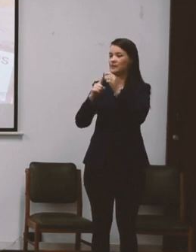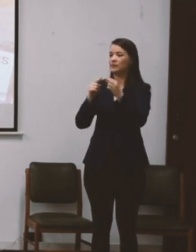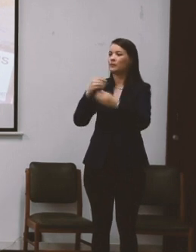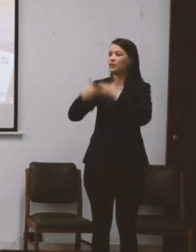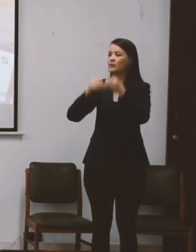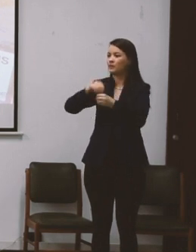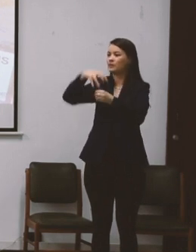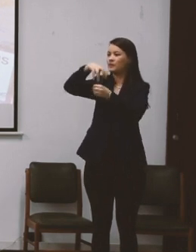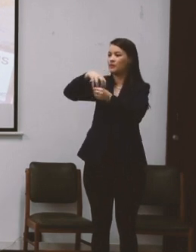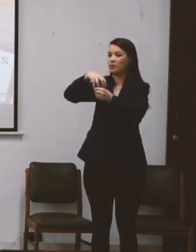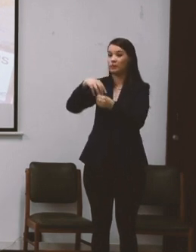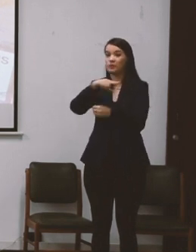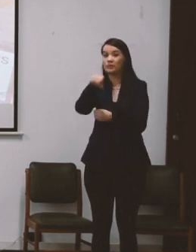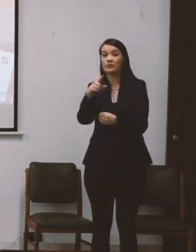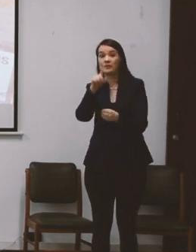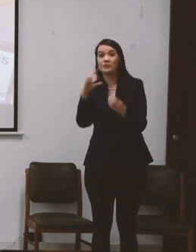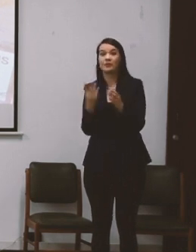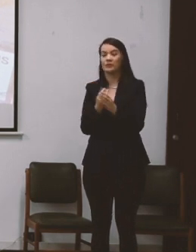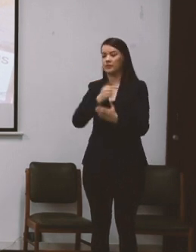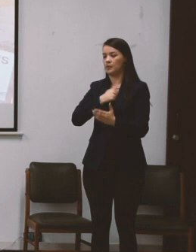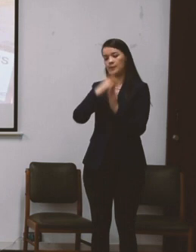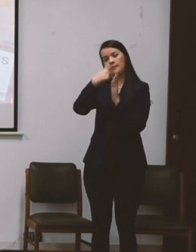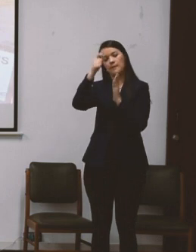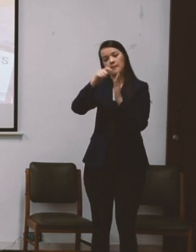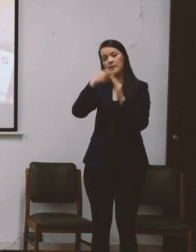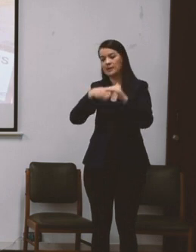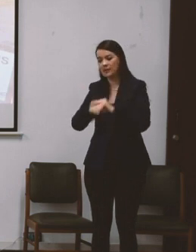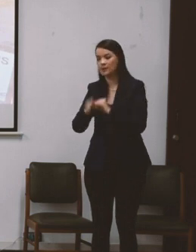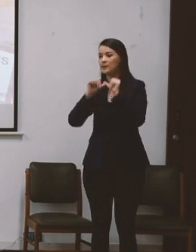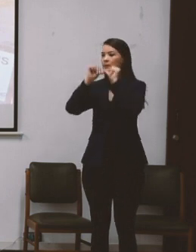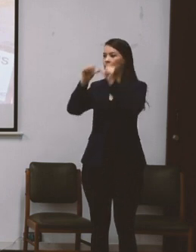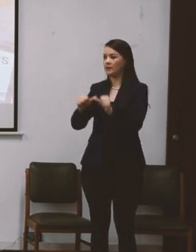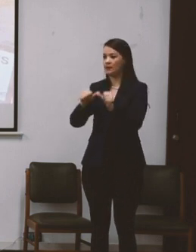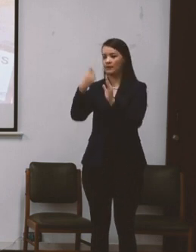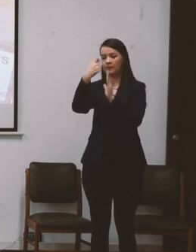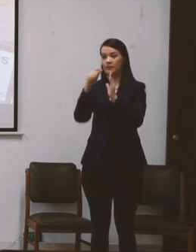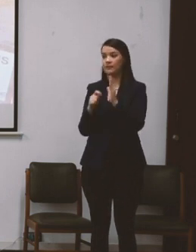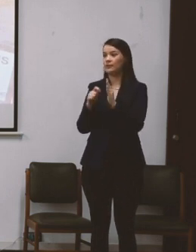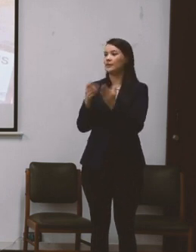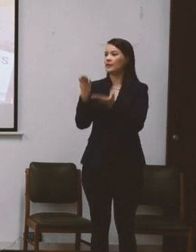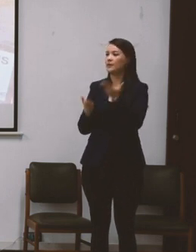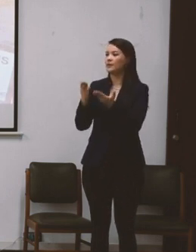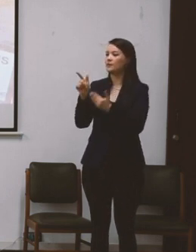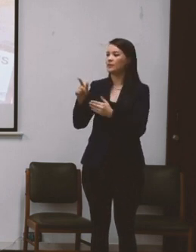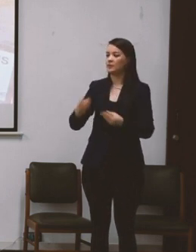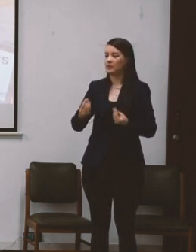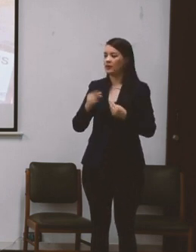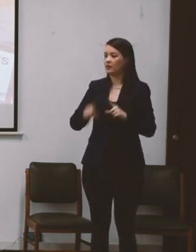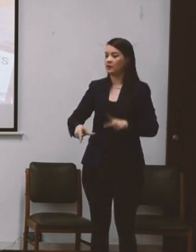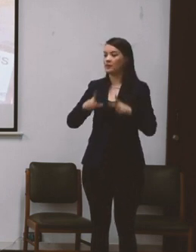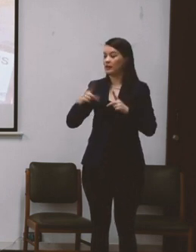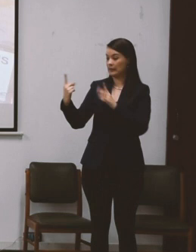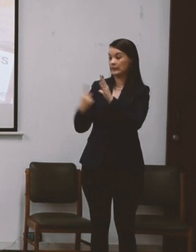incluir establecen los parámetros de ingreso y permanencia sobre las formas de vida que serán admitidas dentro de ciertos límites